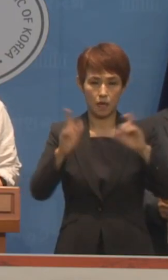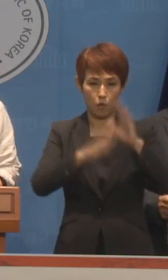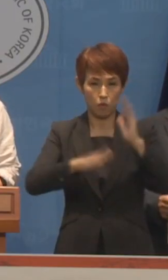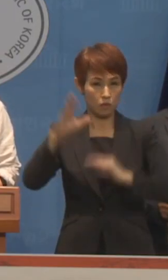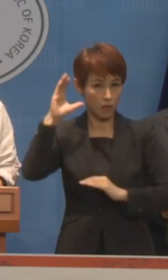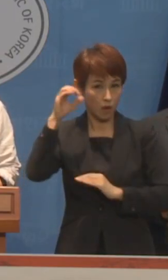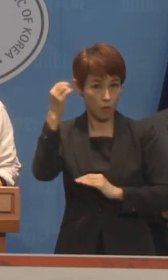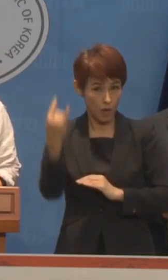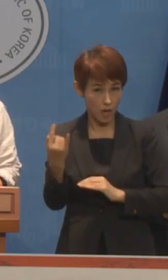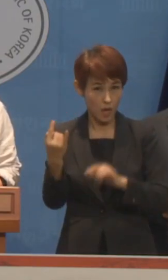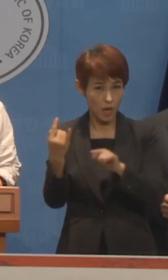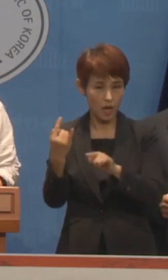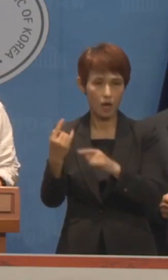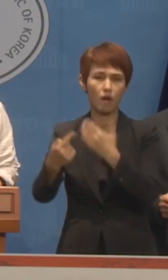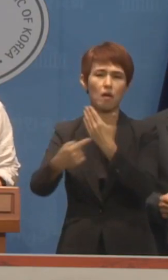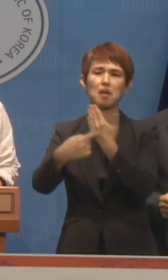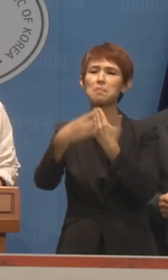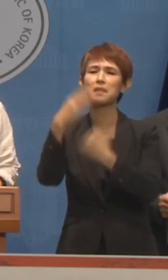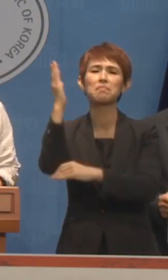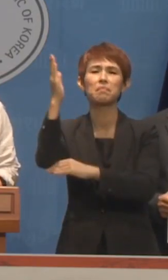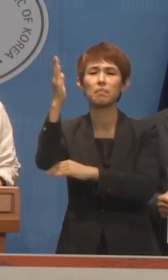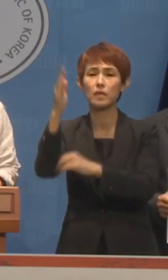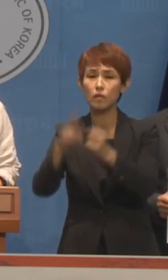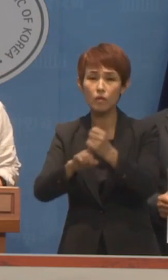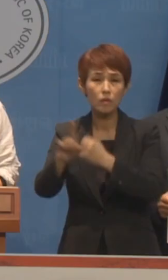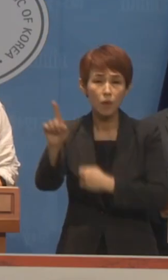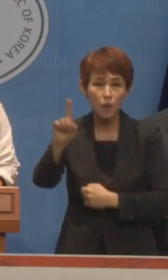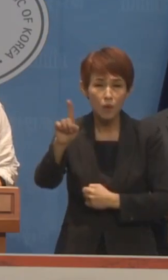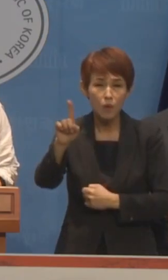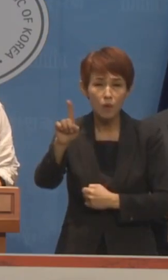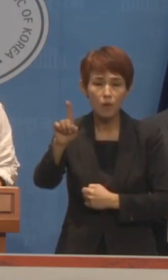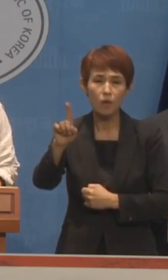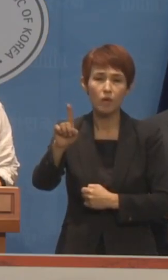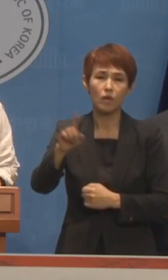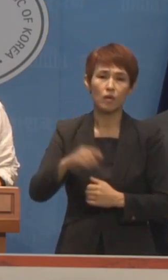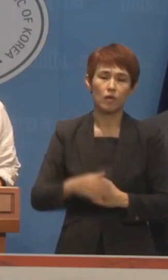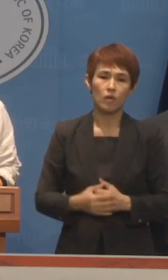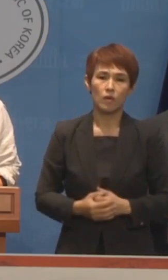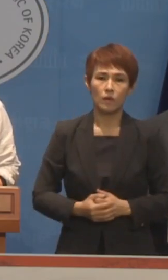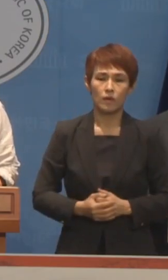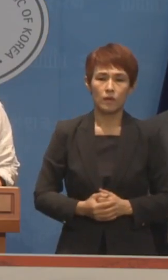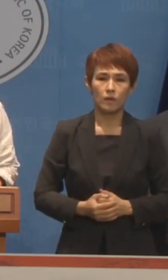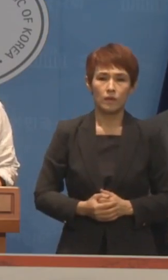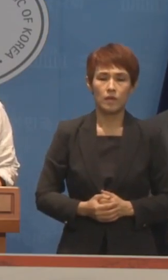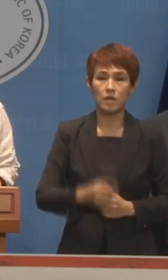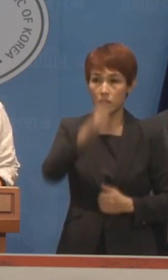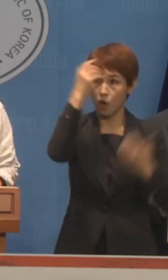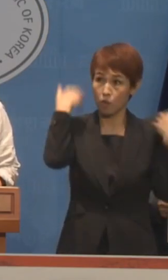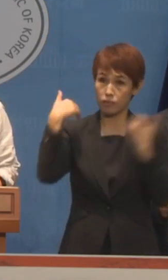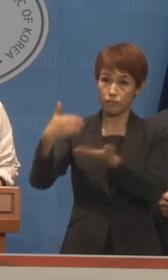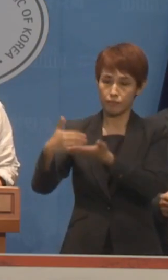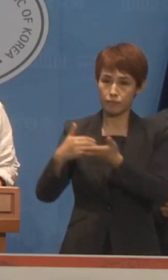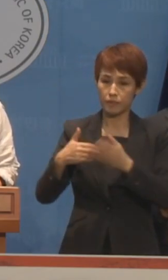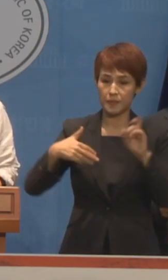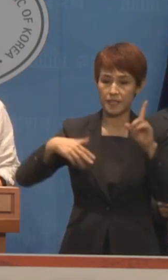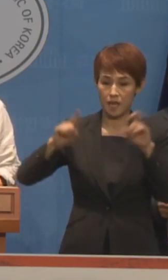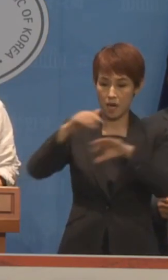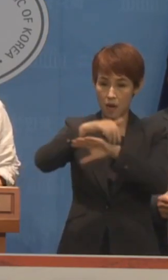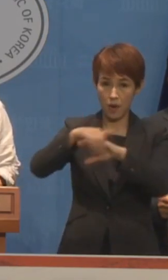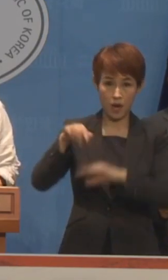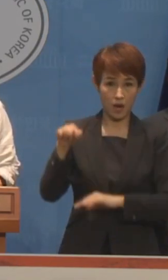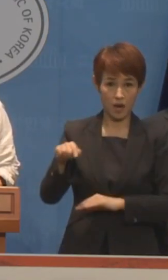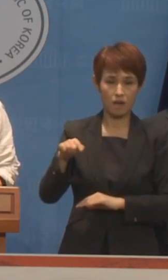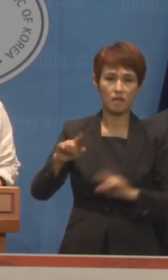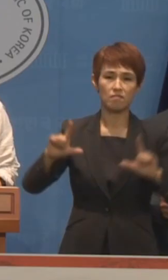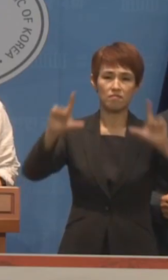이런 자리가 이렇게 형식적일 수밖에 없었던 것은 당연한 수순입니다. 정부가 제시한 11차 정기본안은